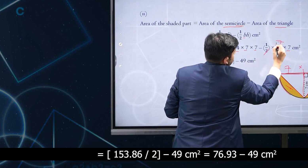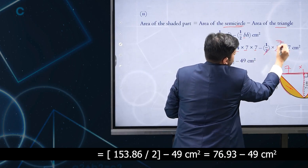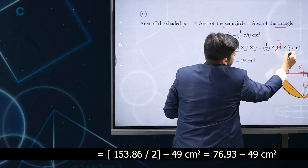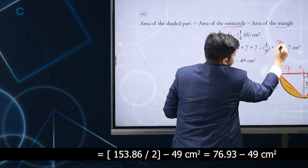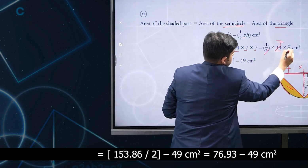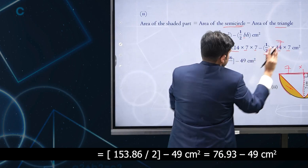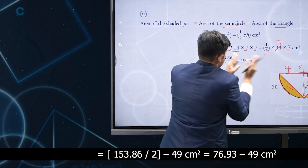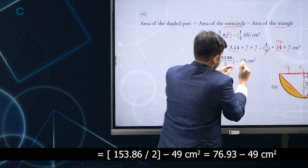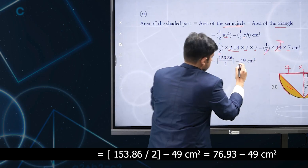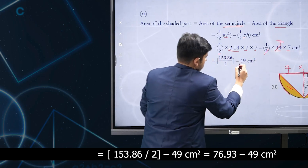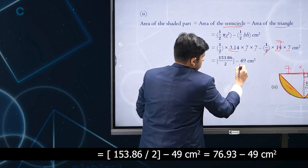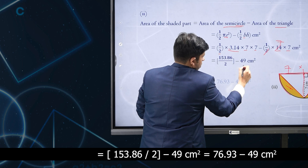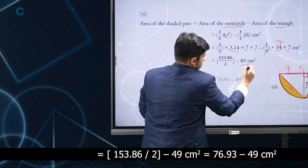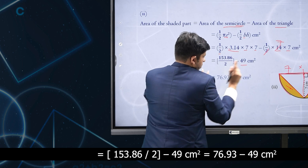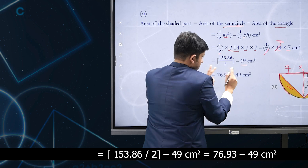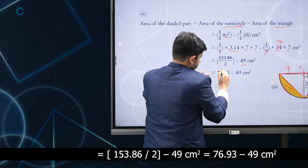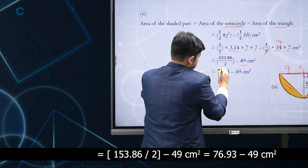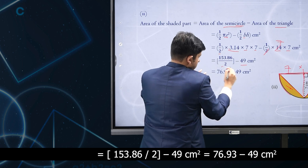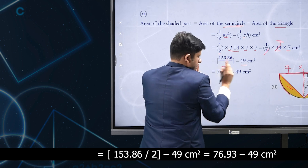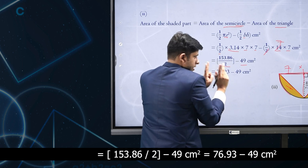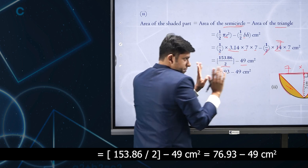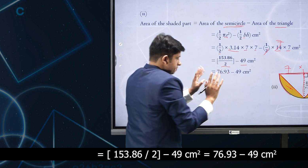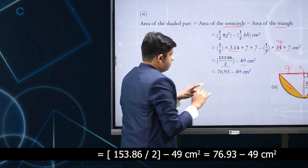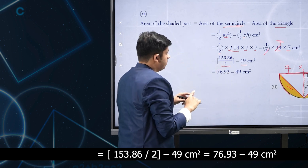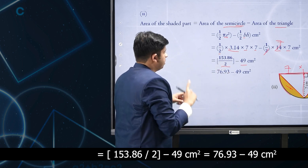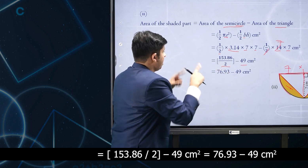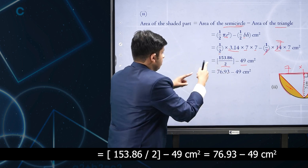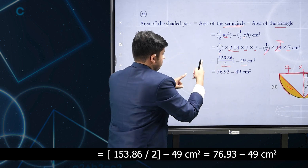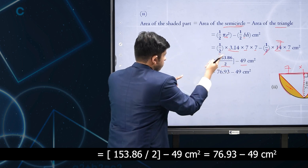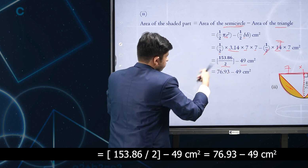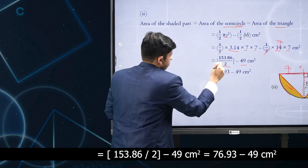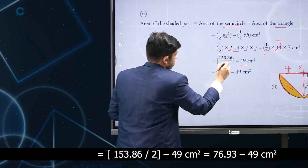76.93 centimeter minus 49 centimeter square.